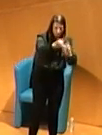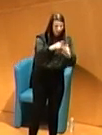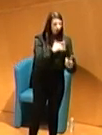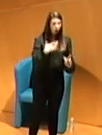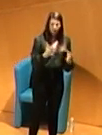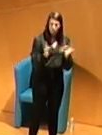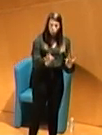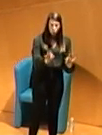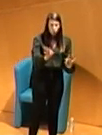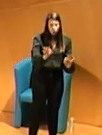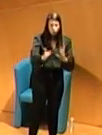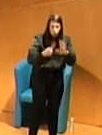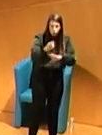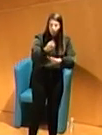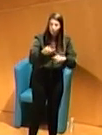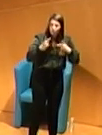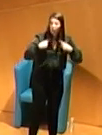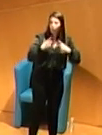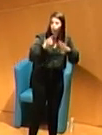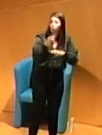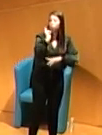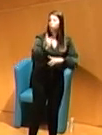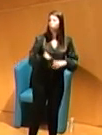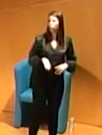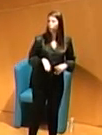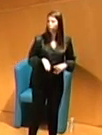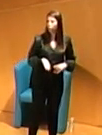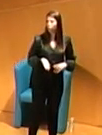Sa souffrance, il ne parle pas. Il ne parle pas. Là...